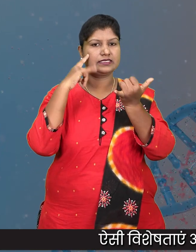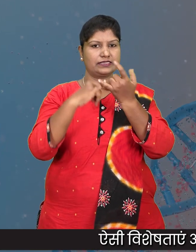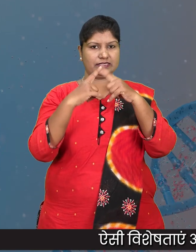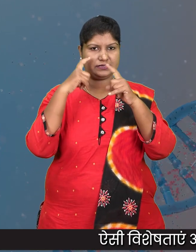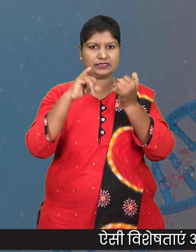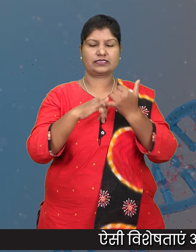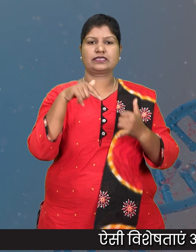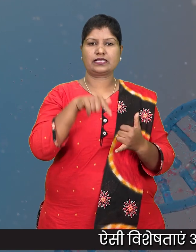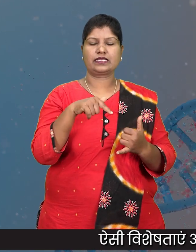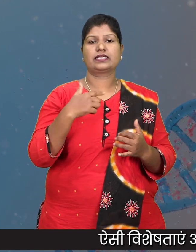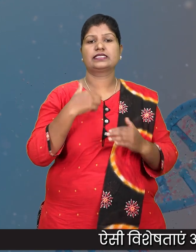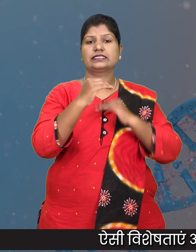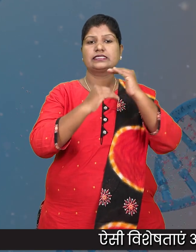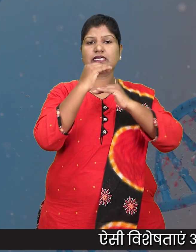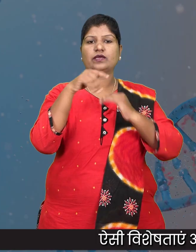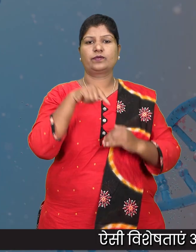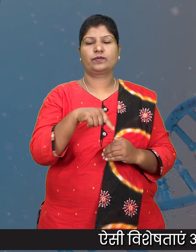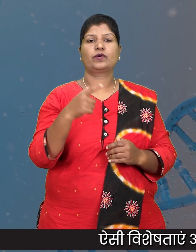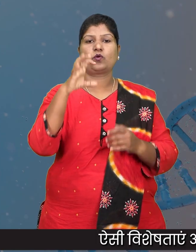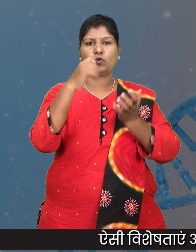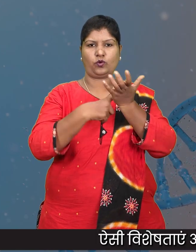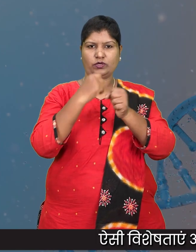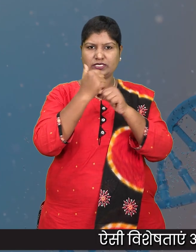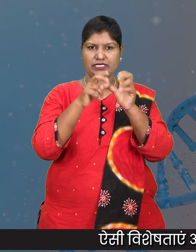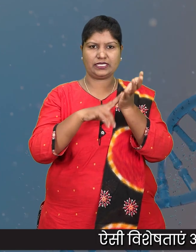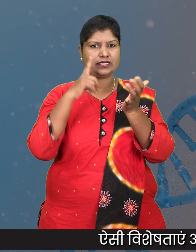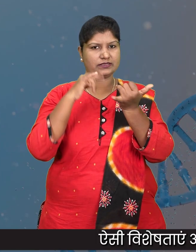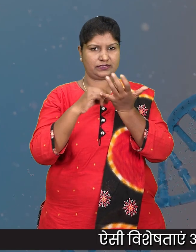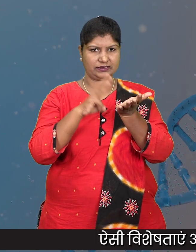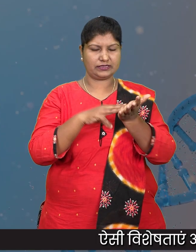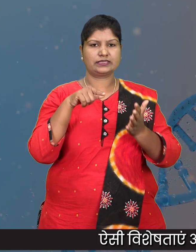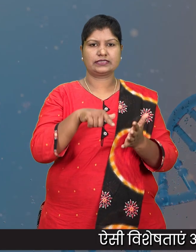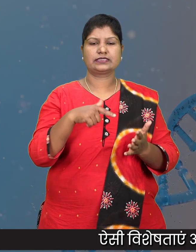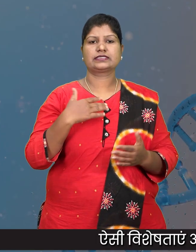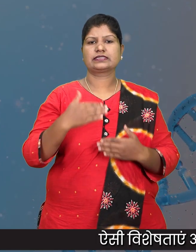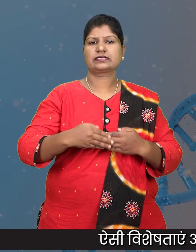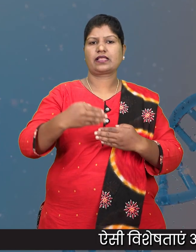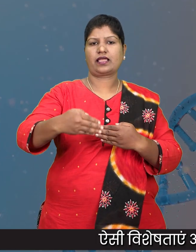ऐसे विशेषताएं आने वाले पीढ़ियों को प्रेषित की जाती है।